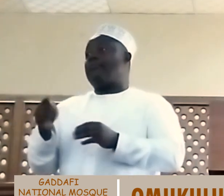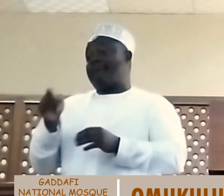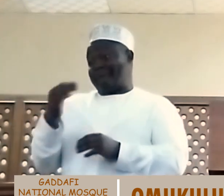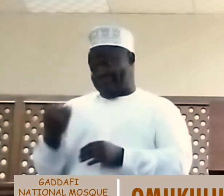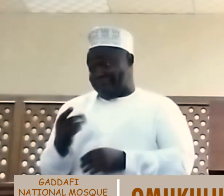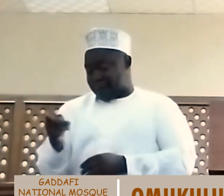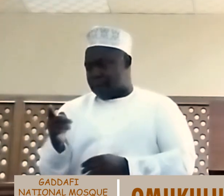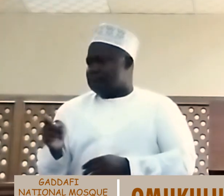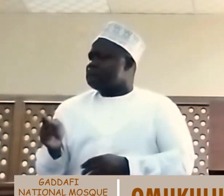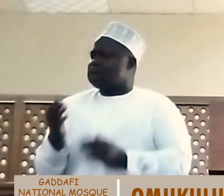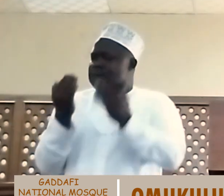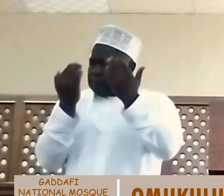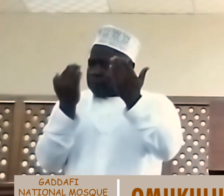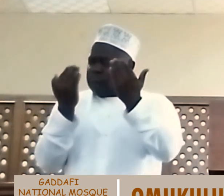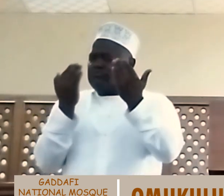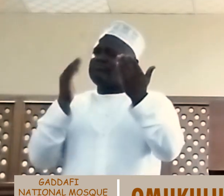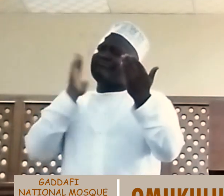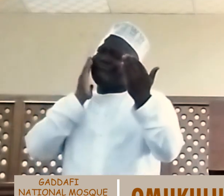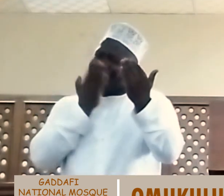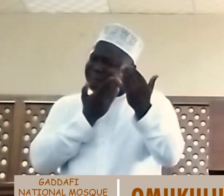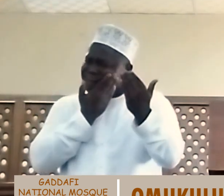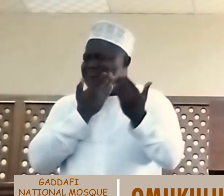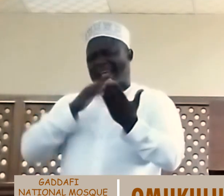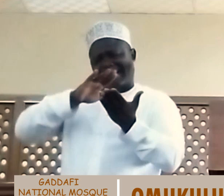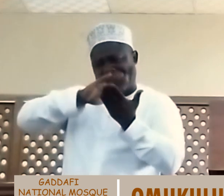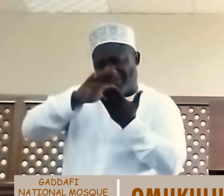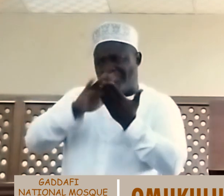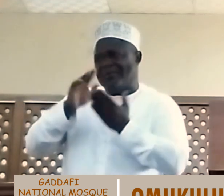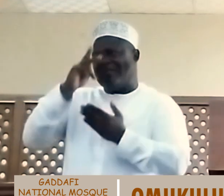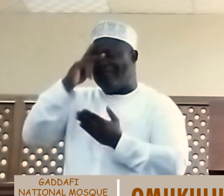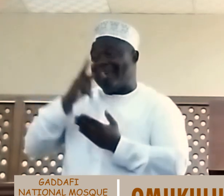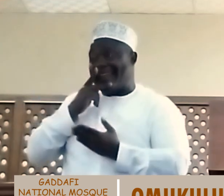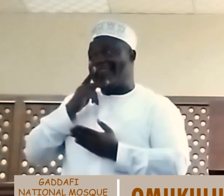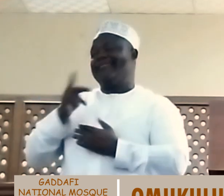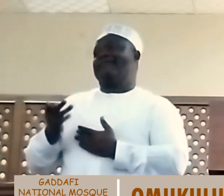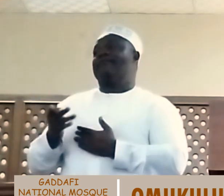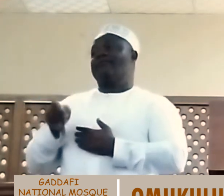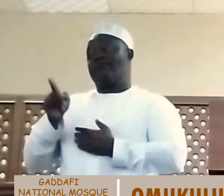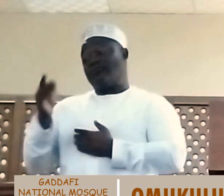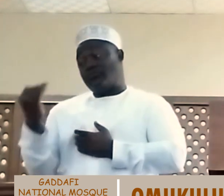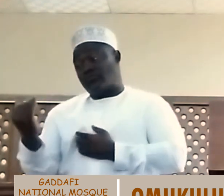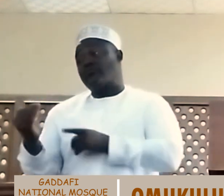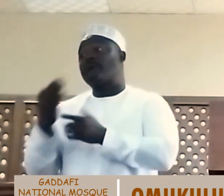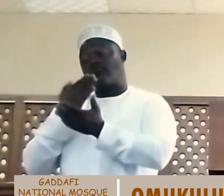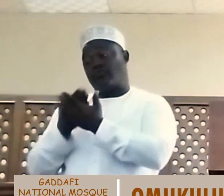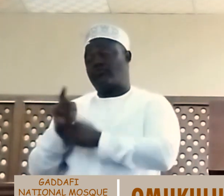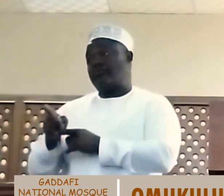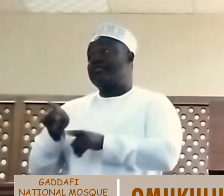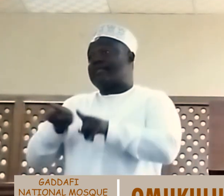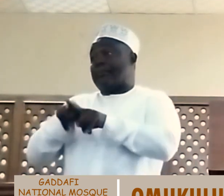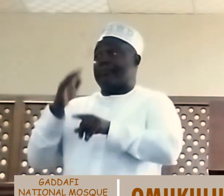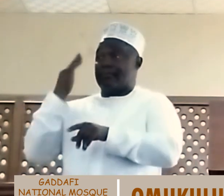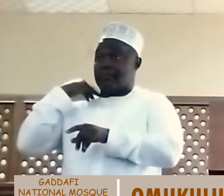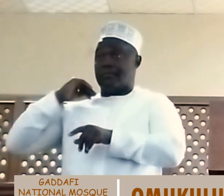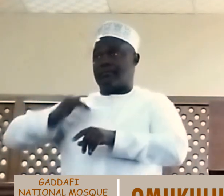Allah amusaasire oluvannyuma lw'okufa kwe. Muganda wange ne mwannyinaze,